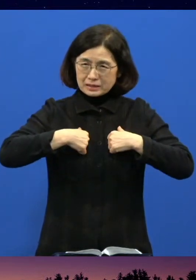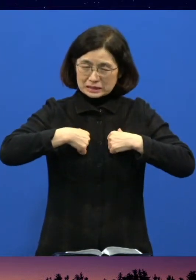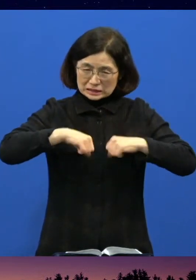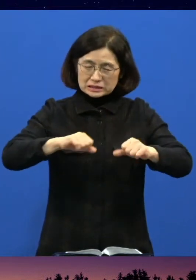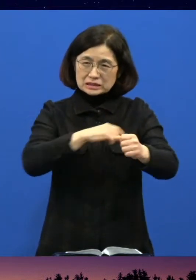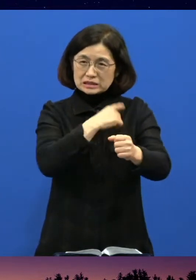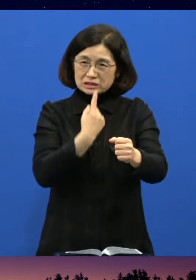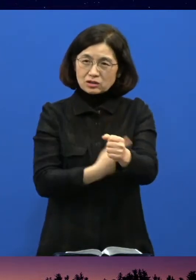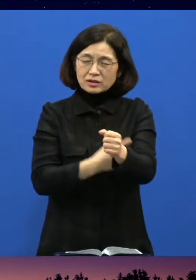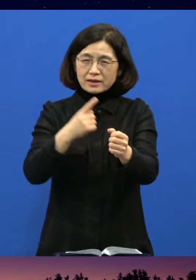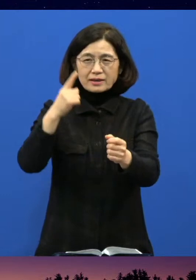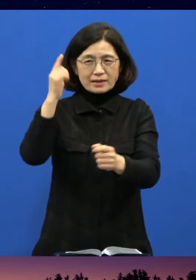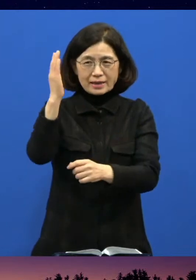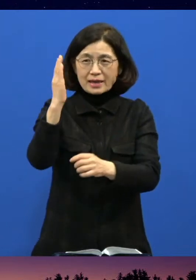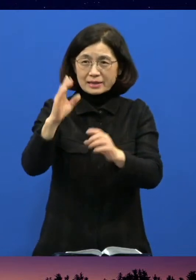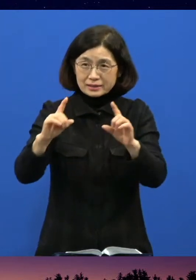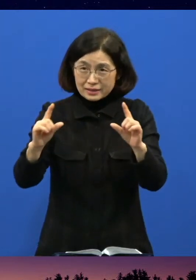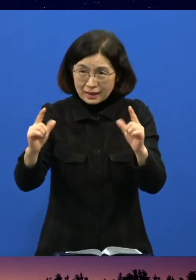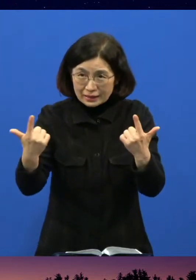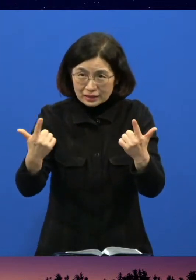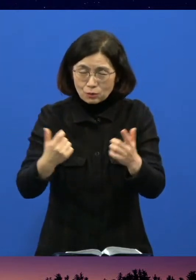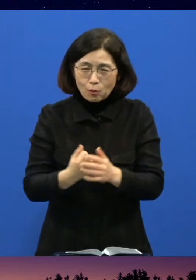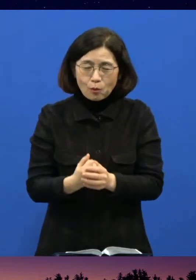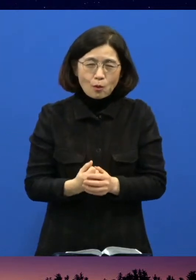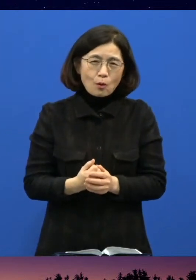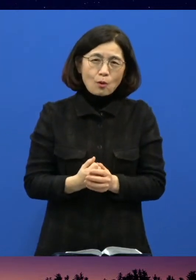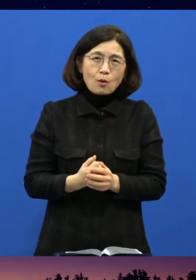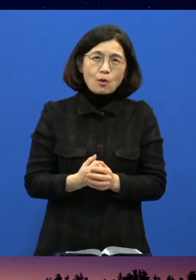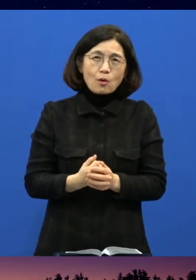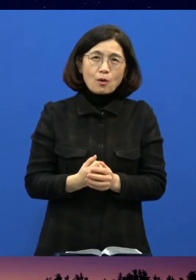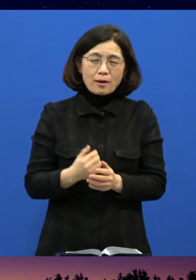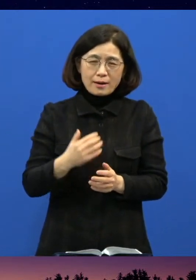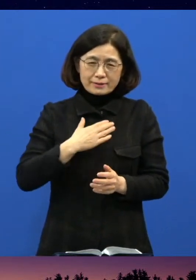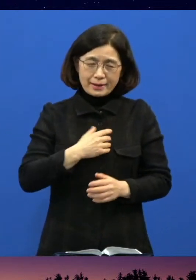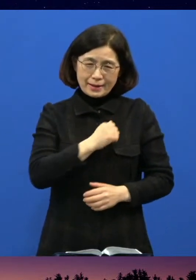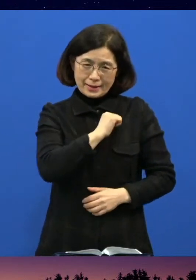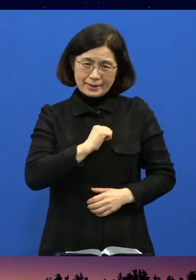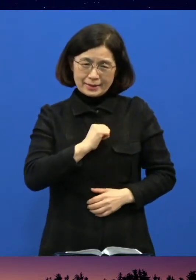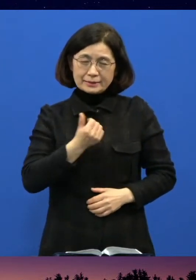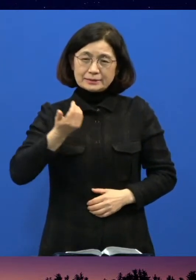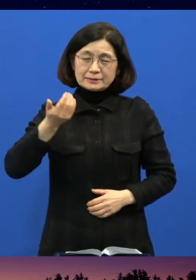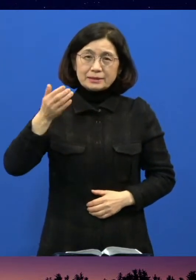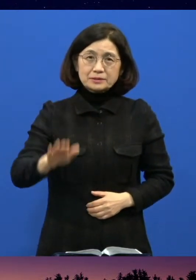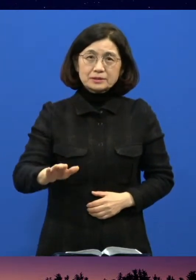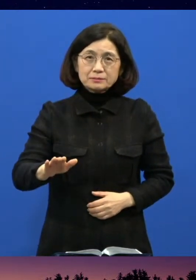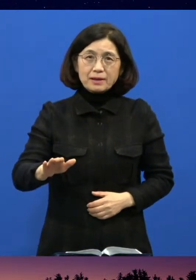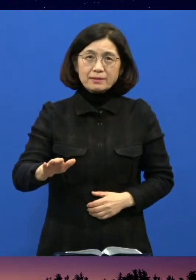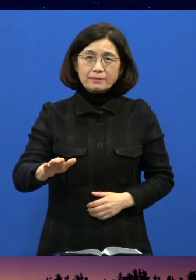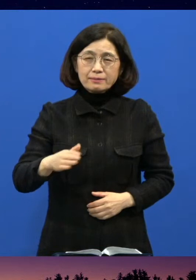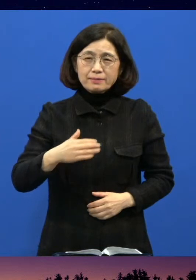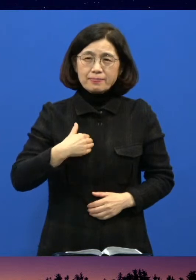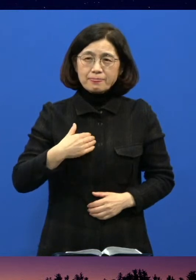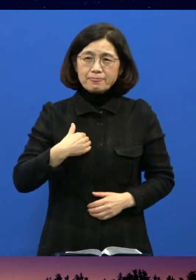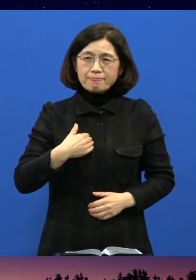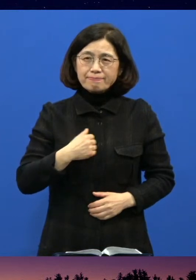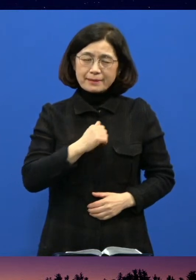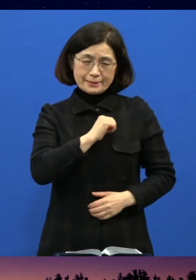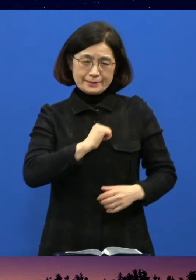참아내지만, 인내하지만, 자기 의지로 어느 정도까지는 버티지만 그 자기에게서 나온 의지력은 오래 못